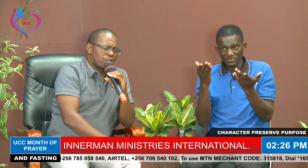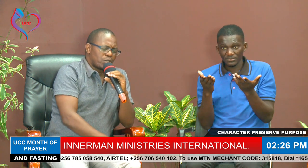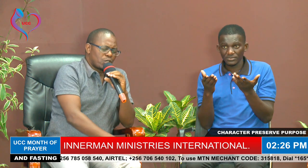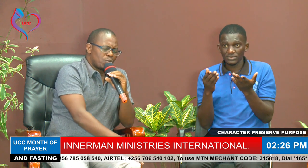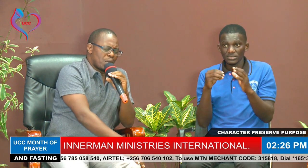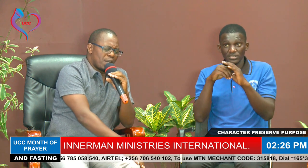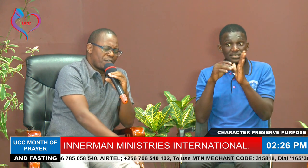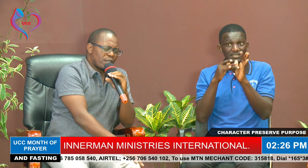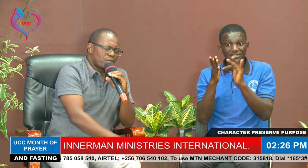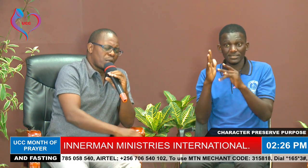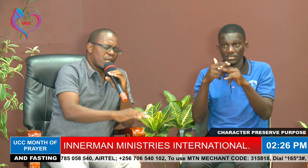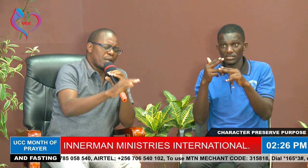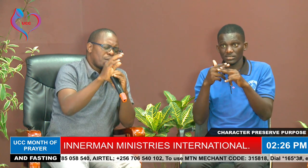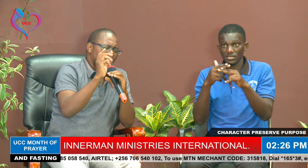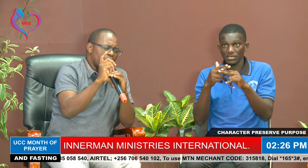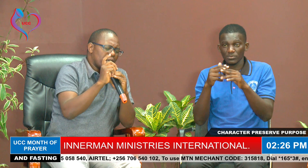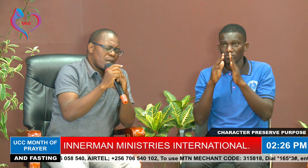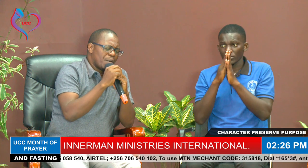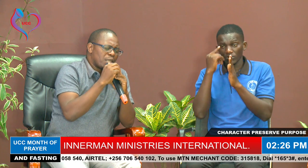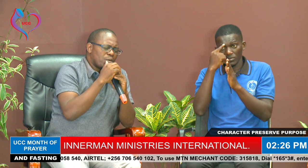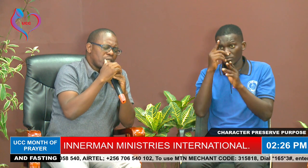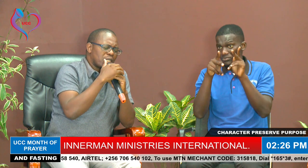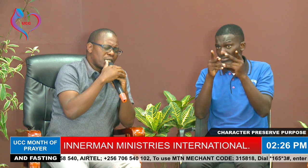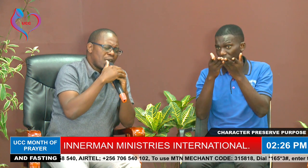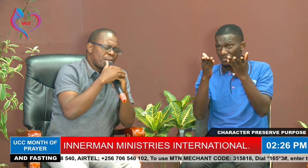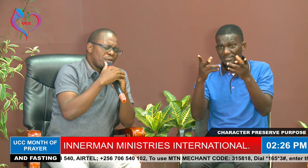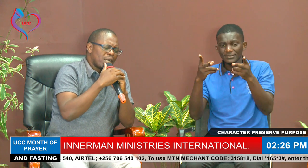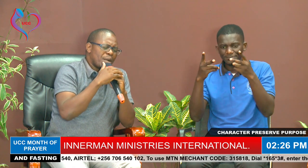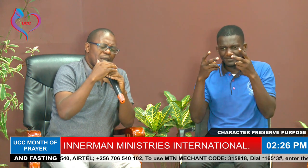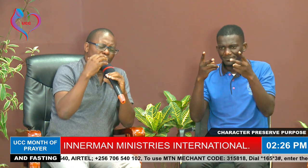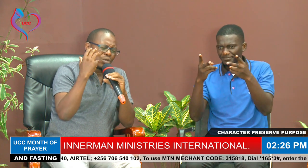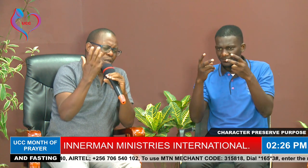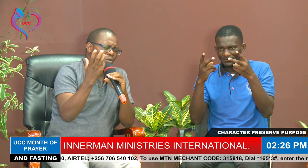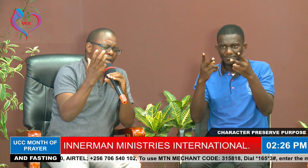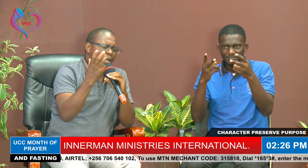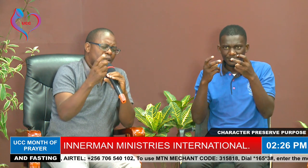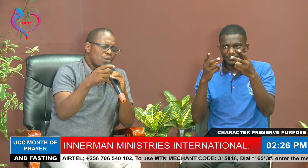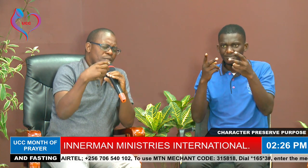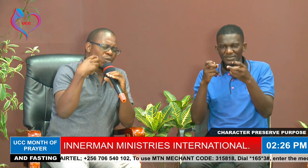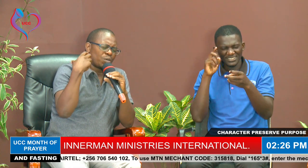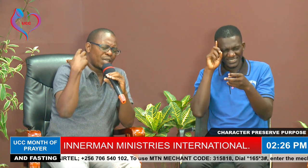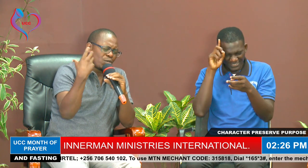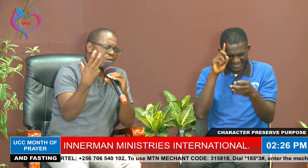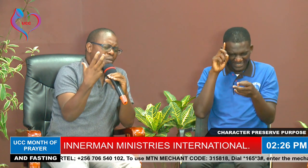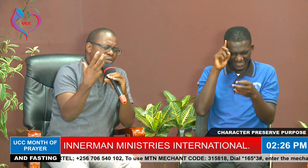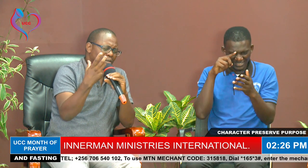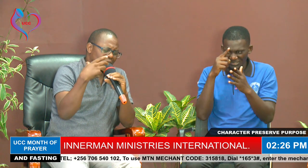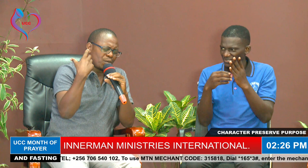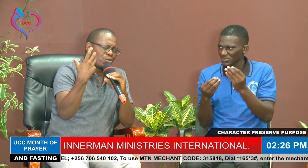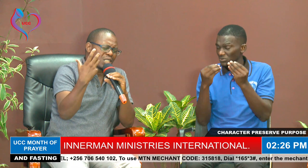Kristo Yesu Mukama waffe. Tusabira n'abalala bonna abadde bawuliriza ekigambo nga bagalowooza ku mbala, balowooza ku bye balina okukola mu nsi, balina ebibuuzo